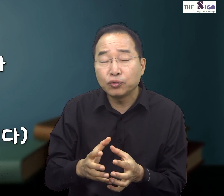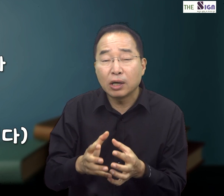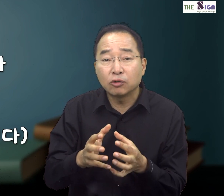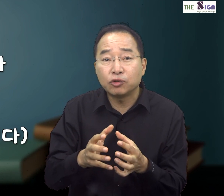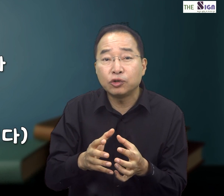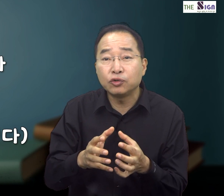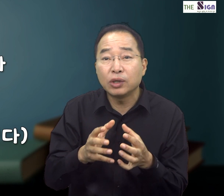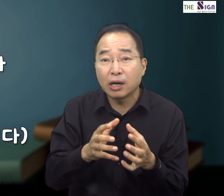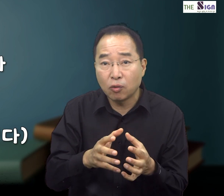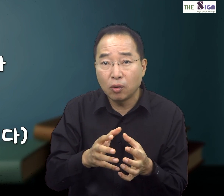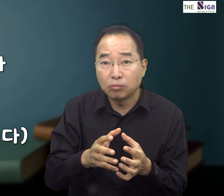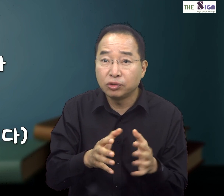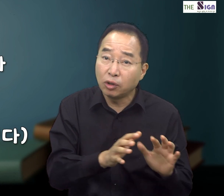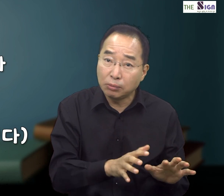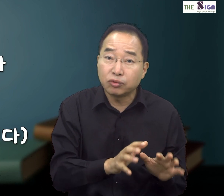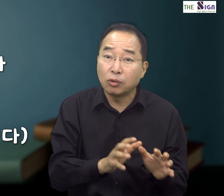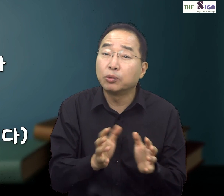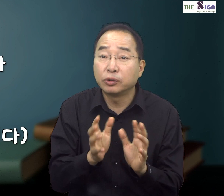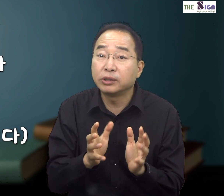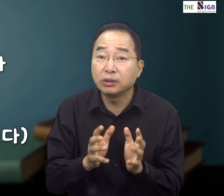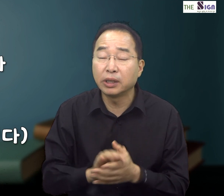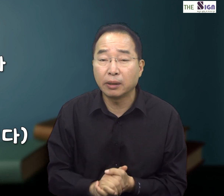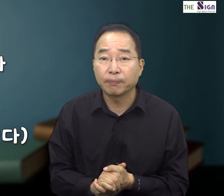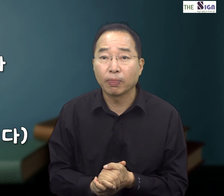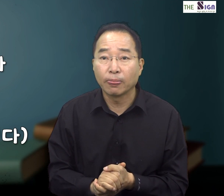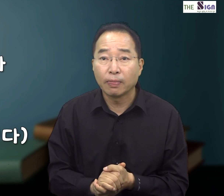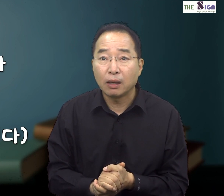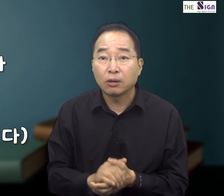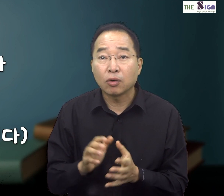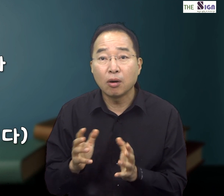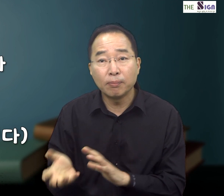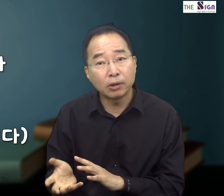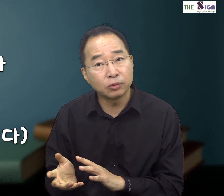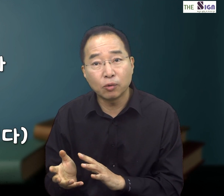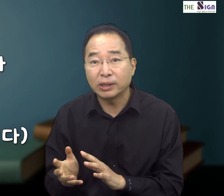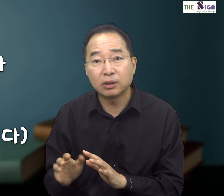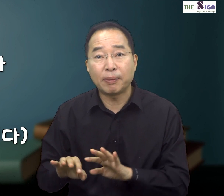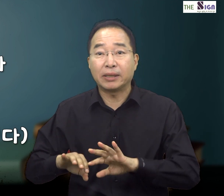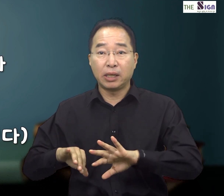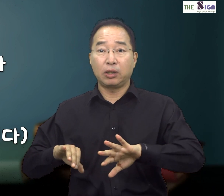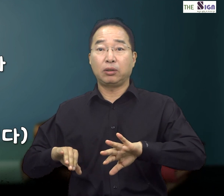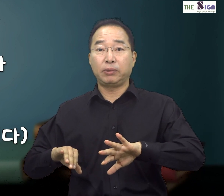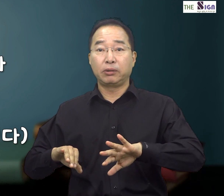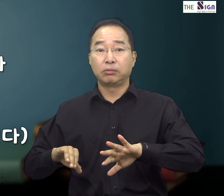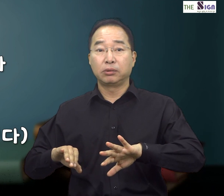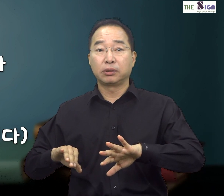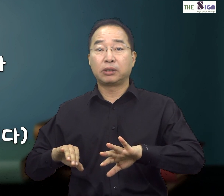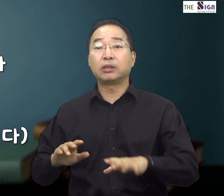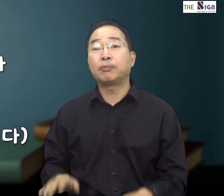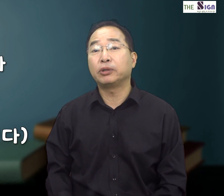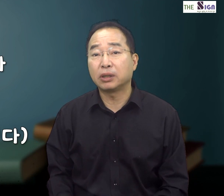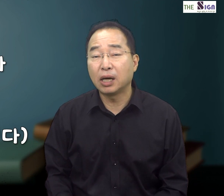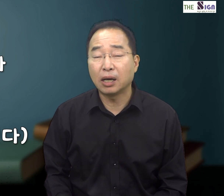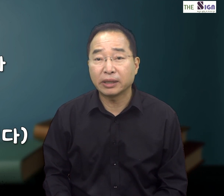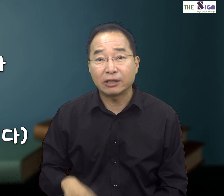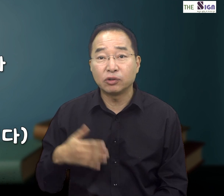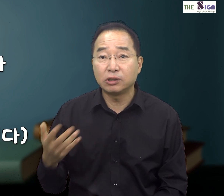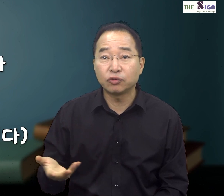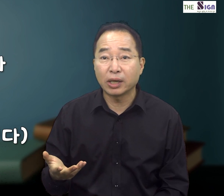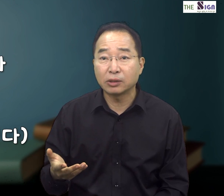소중하고 귀중하고 물건의 무거운 뭘 쓰는데 형벌은 또 완전히 반대 개념이에요. 그러다 보니까 나중에 이제 수화가